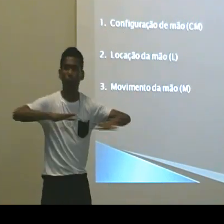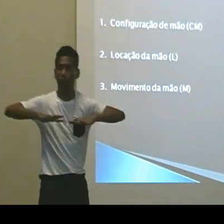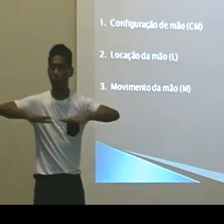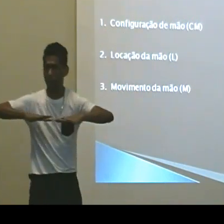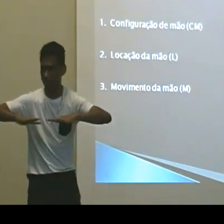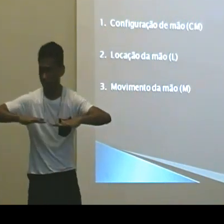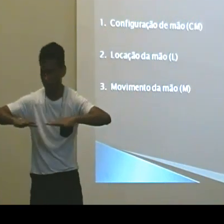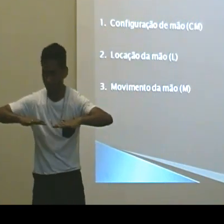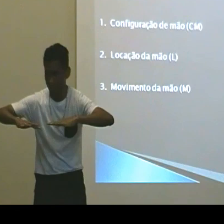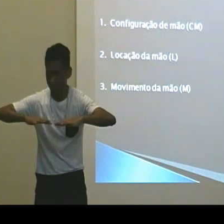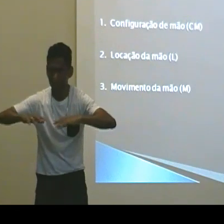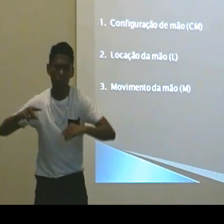Movimento.